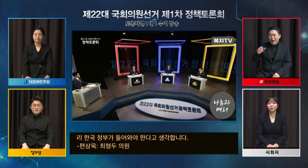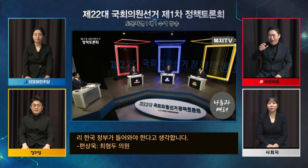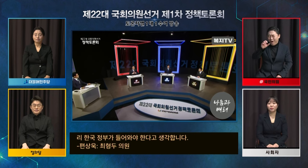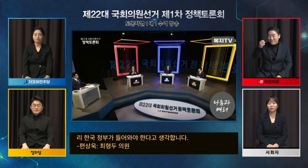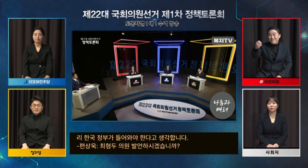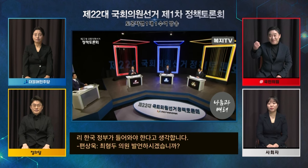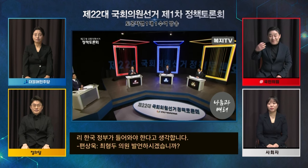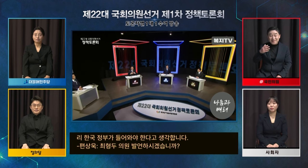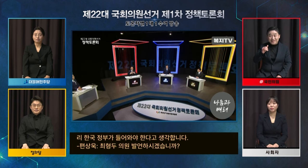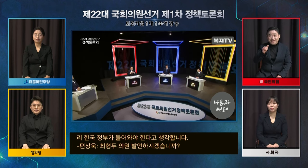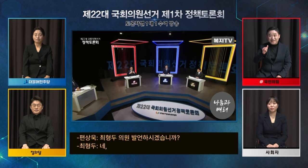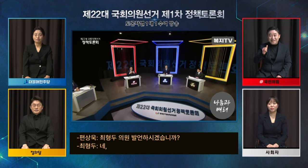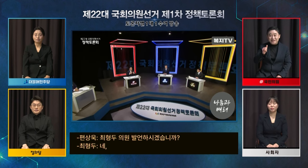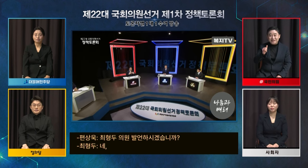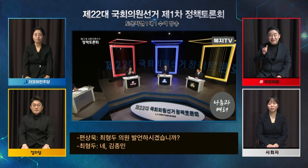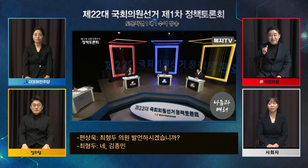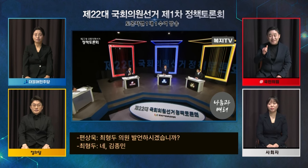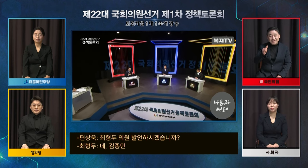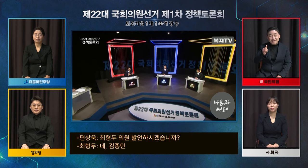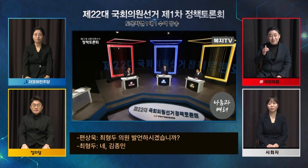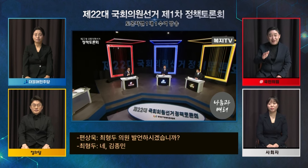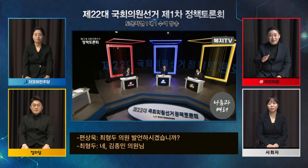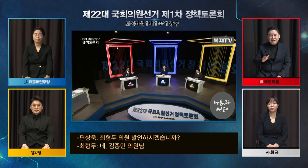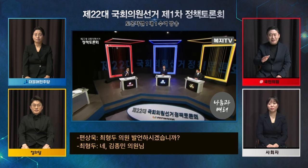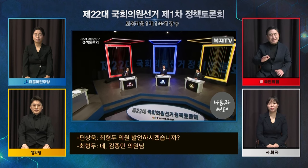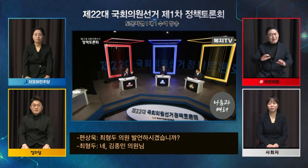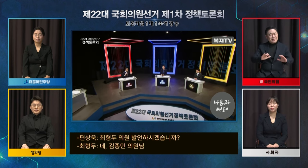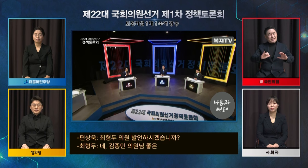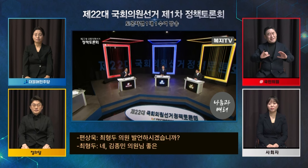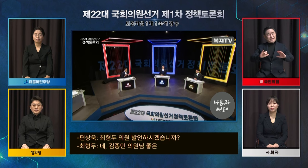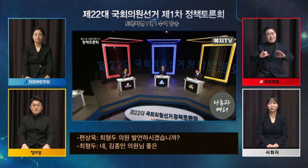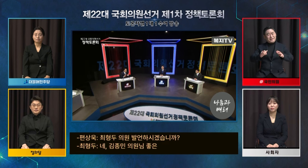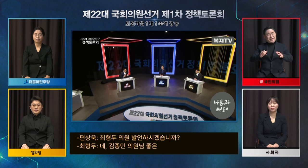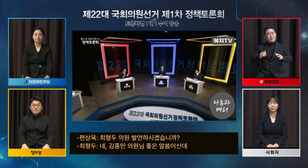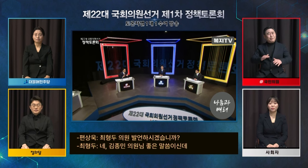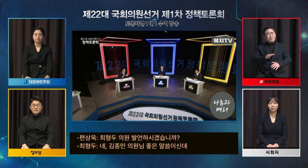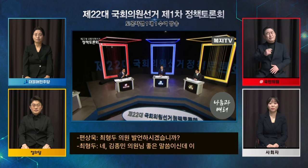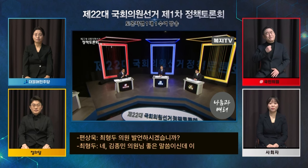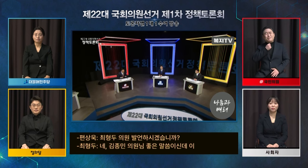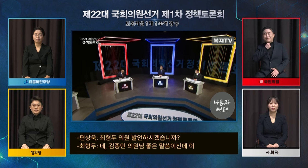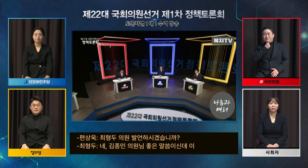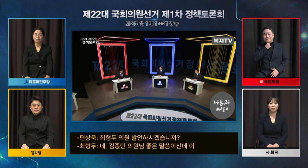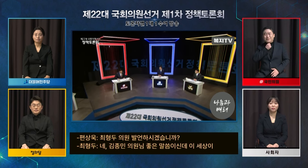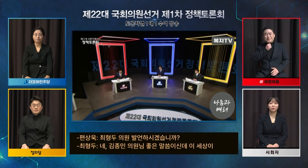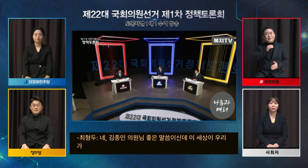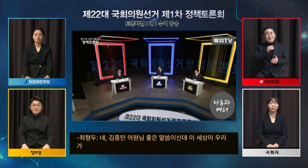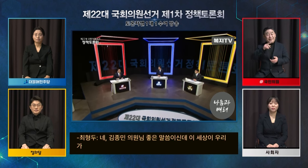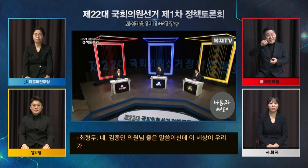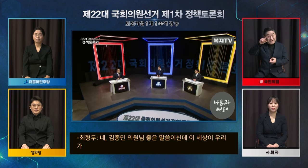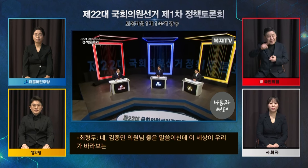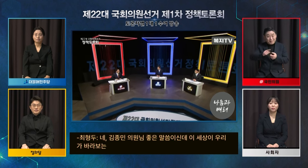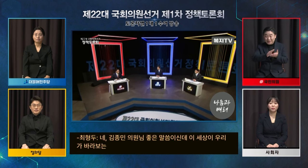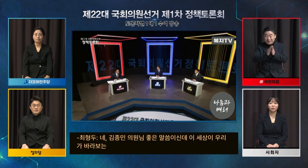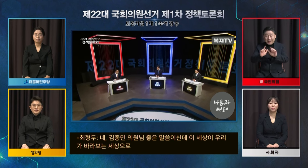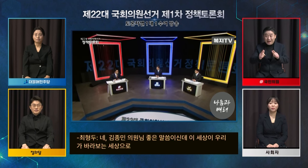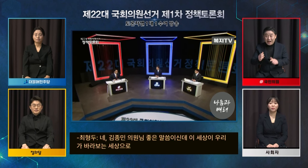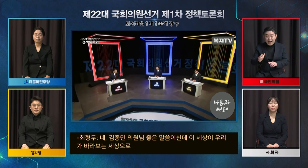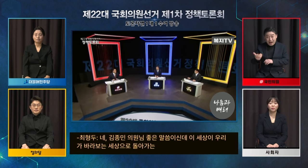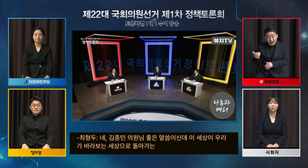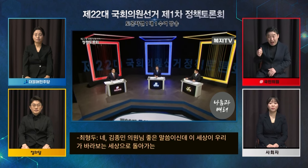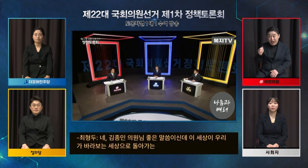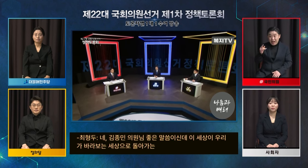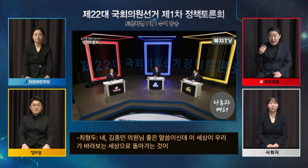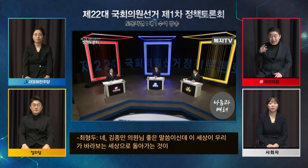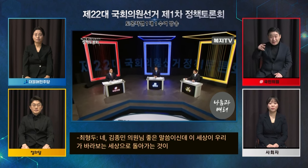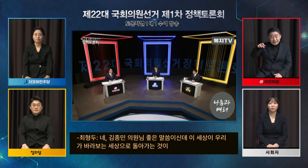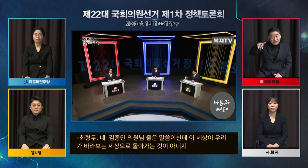이게 세상이 지금 우리가 바라보는 세상으로 세상이 돌아가는 게 아니지 않습니까? 우리가 지금 헬싱기 프로세스 말씀하시는데